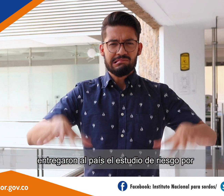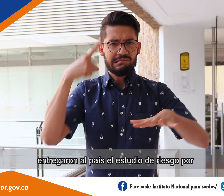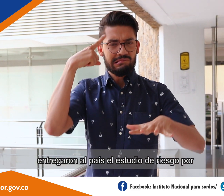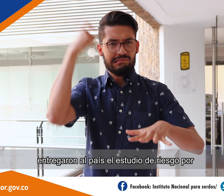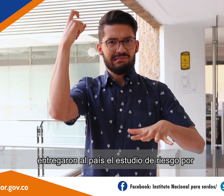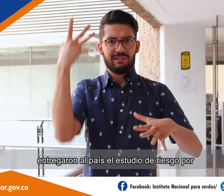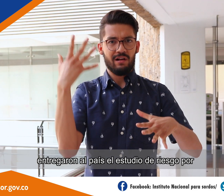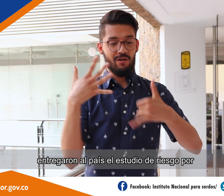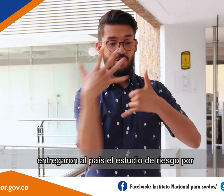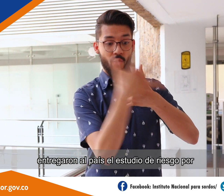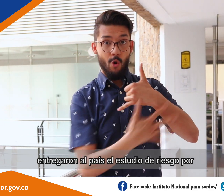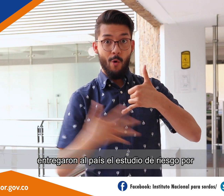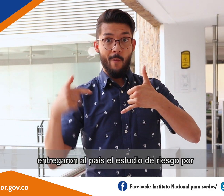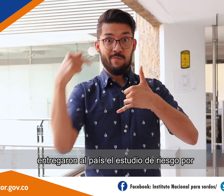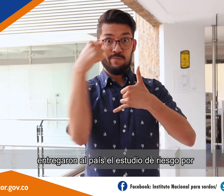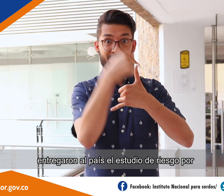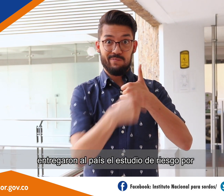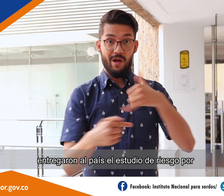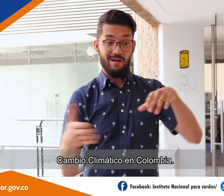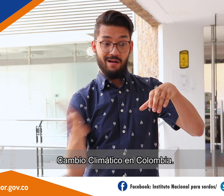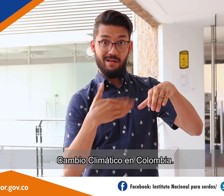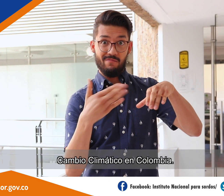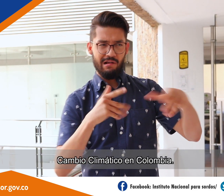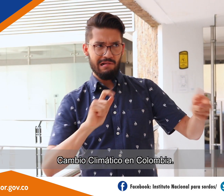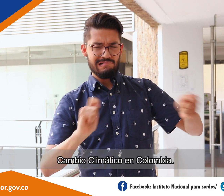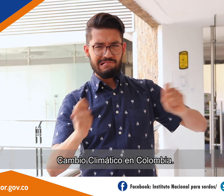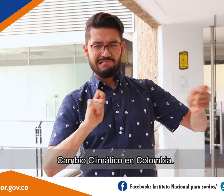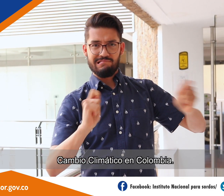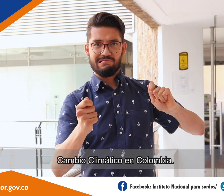entregaron al país el estudio de riesgo por cambio climático en Colombia.